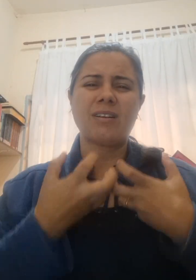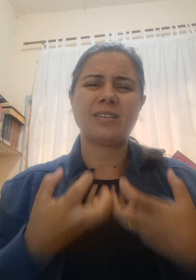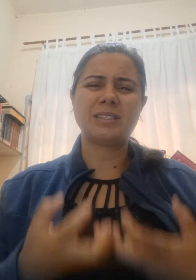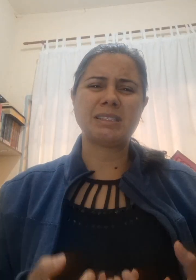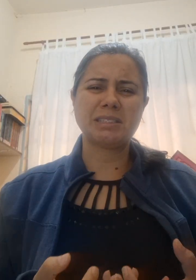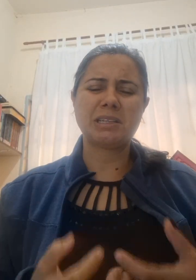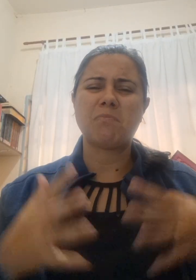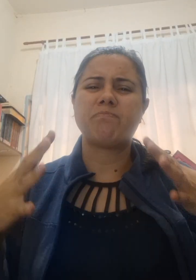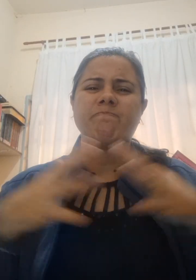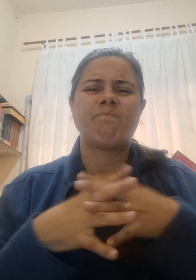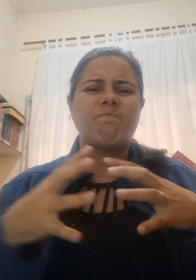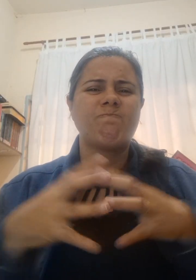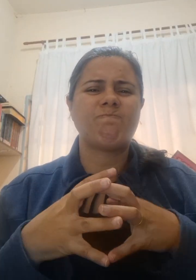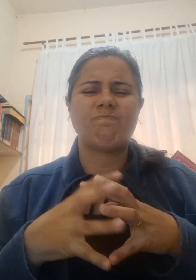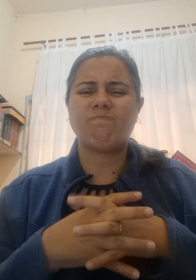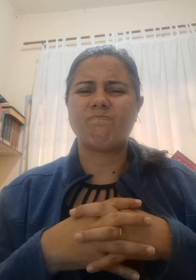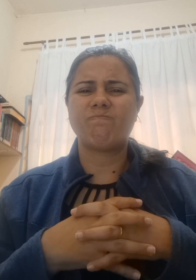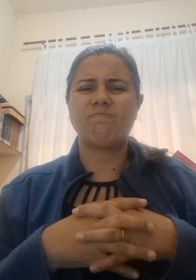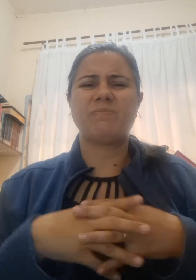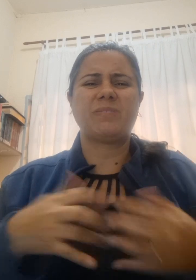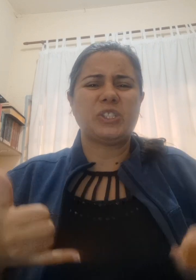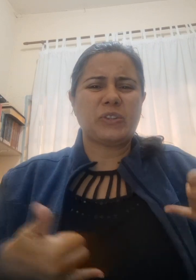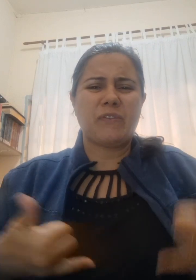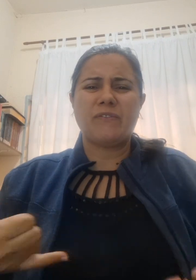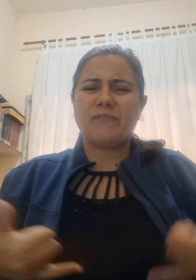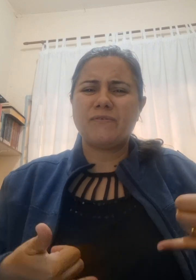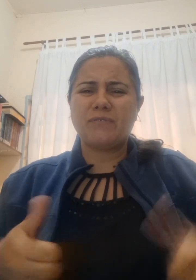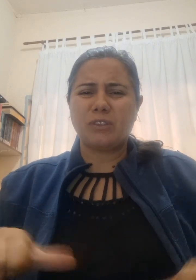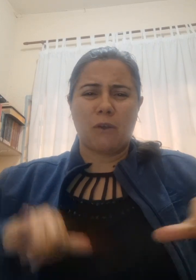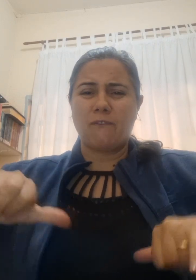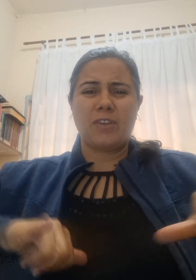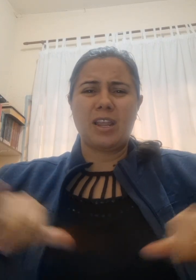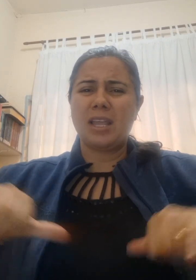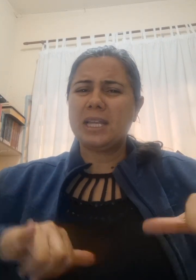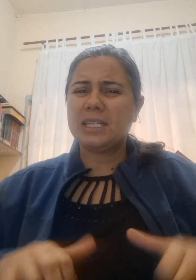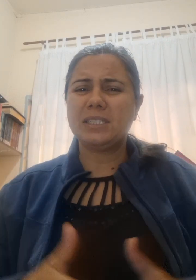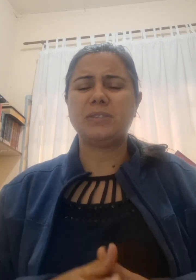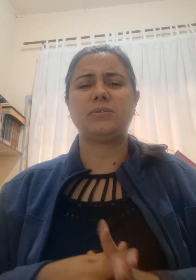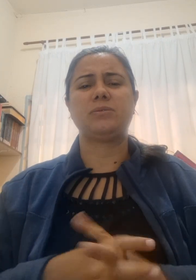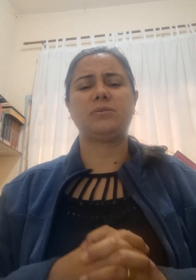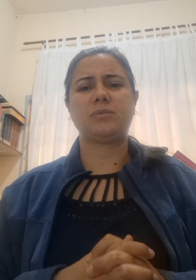vê as pessoas cansadas, confusas, sofrendo,